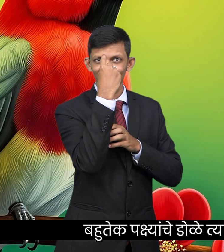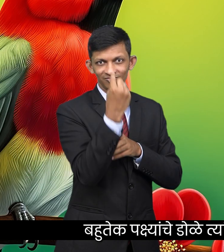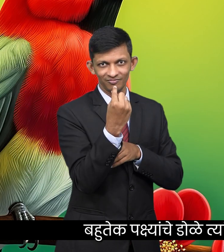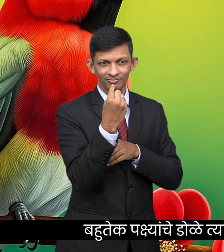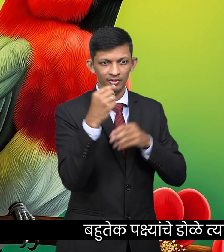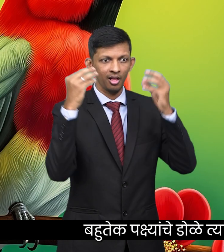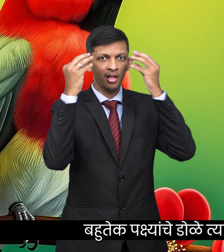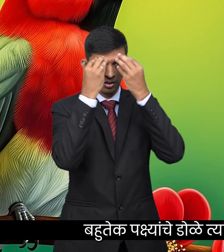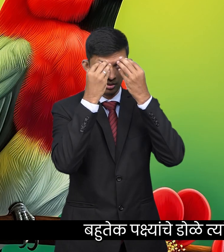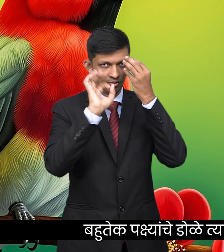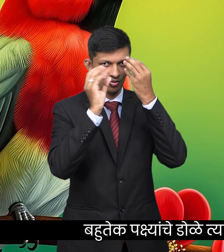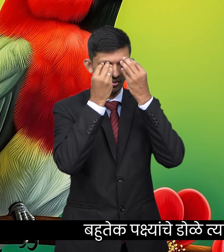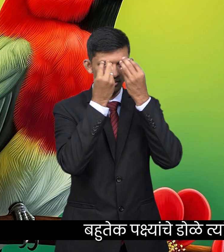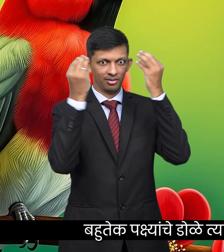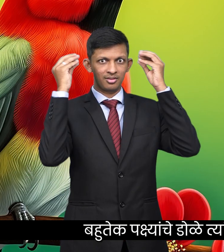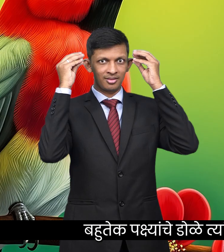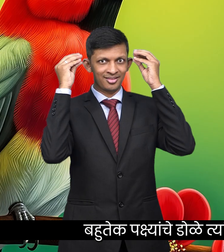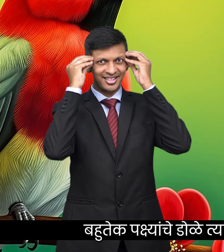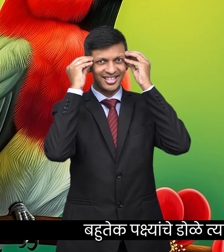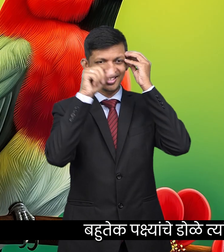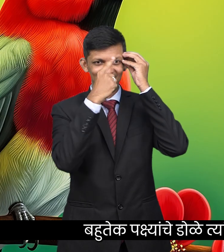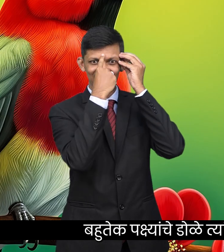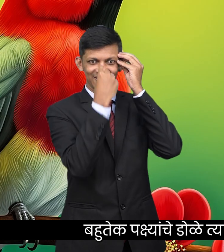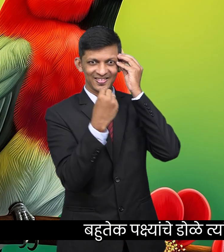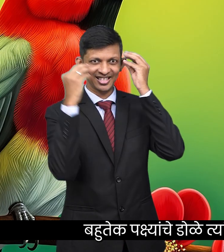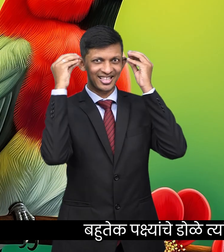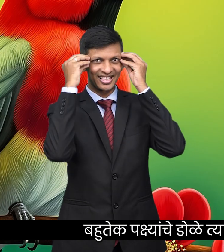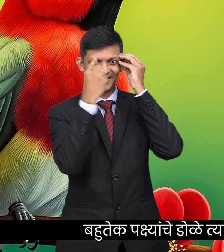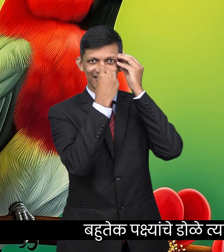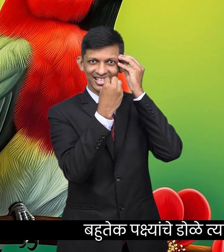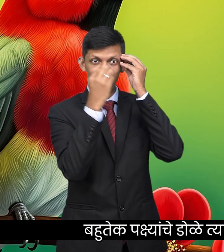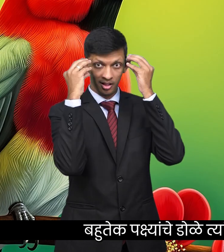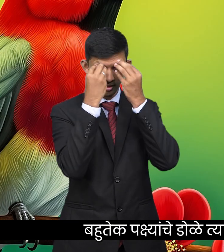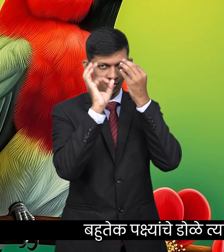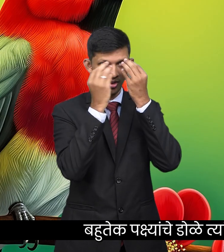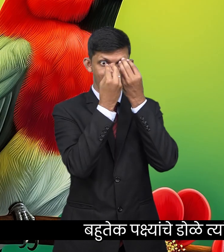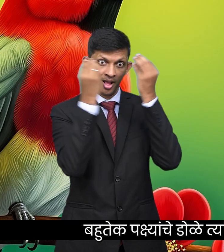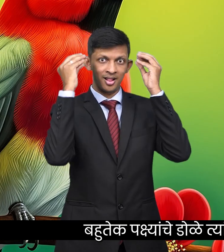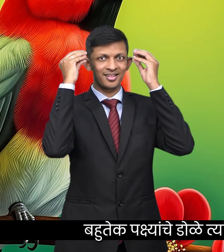बहुतेक पक्ष्यांचे डोळे त्यांच्या डोक्याच्या दोन्ही बाजूंना असतात.